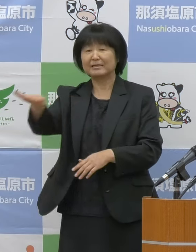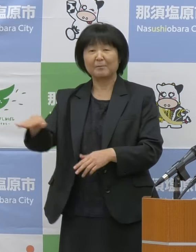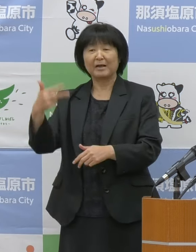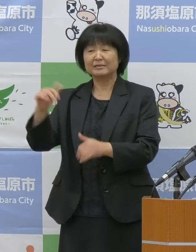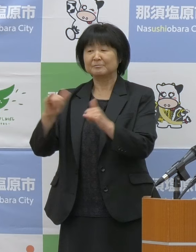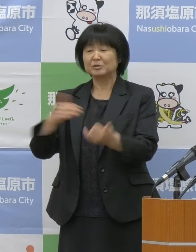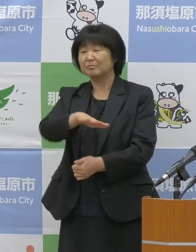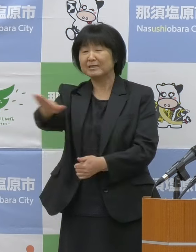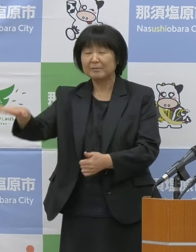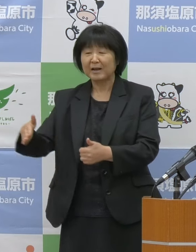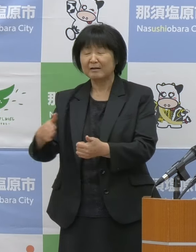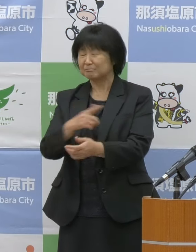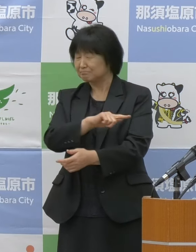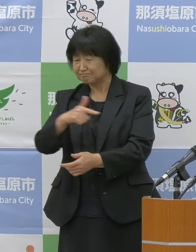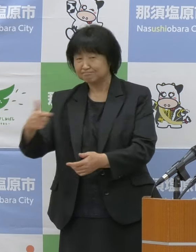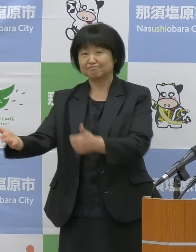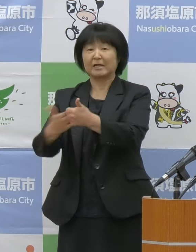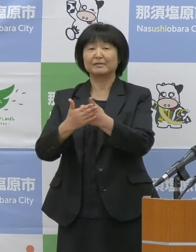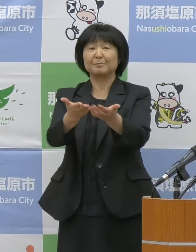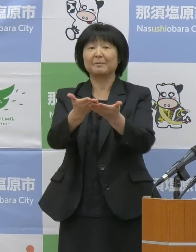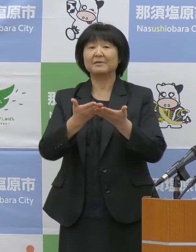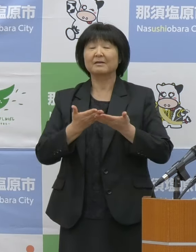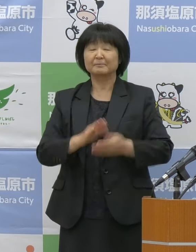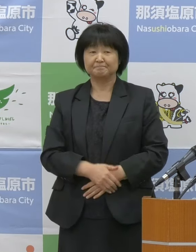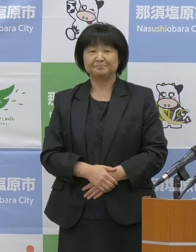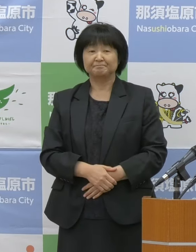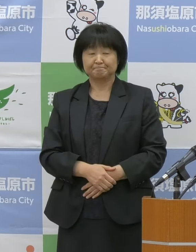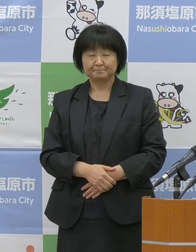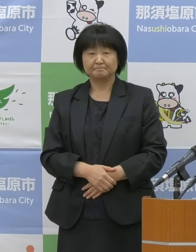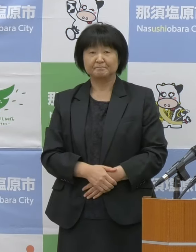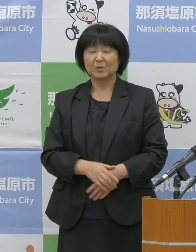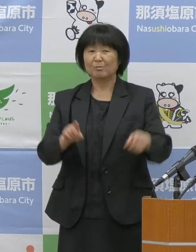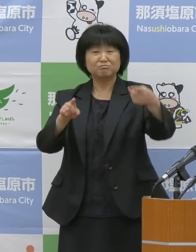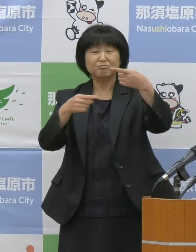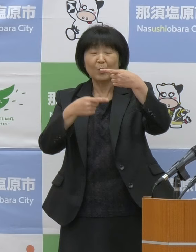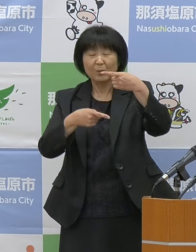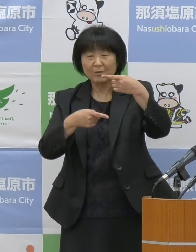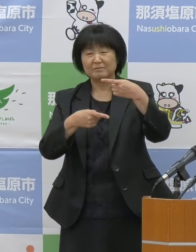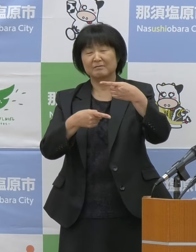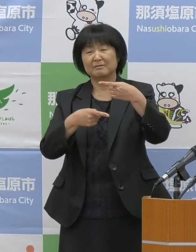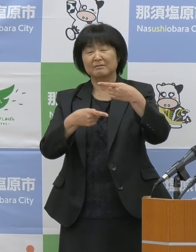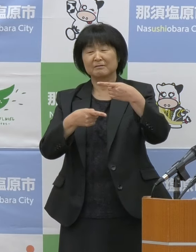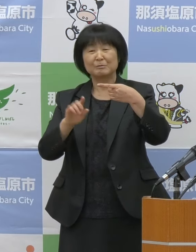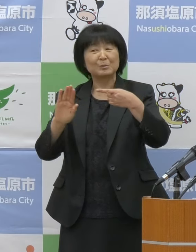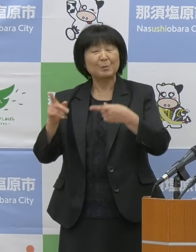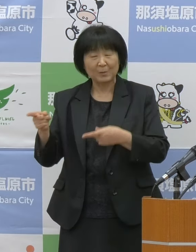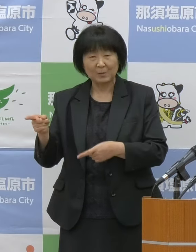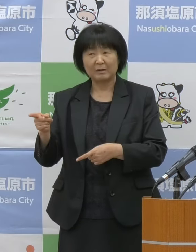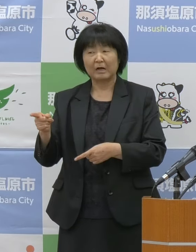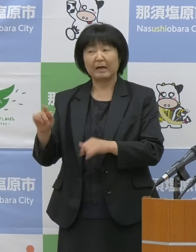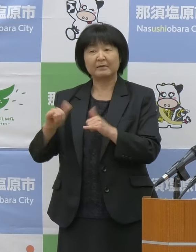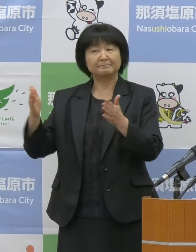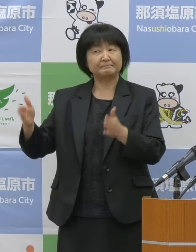さまざま助けていただき、新年、本当に元旦明けにもかかわらず、その時も民